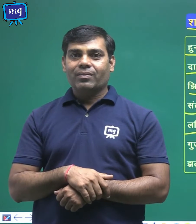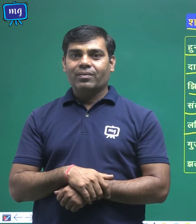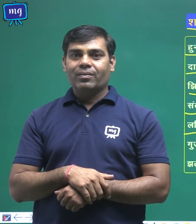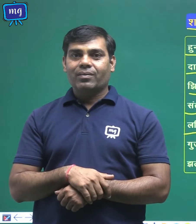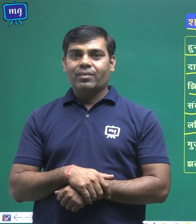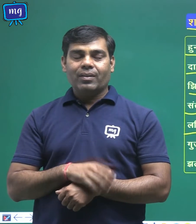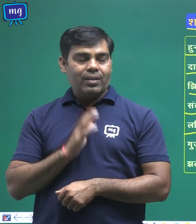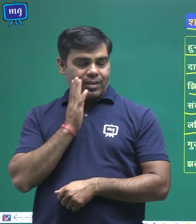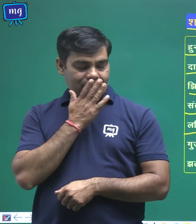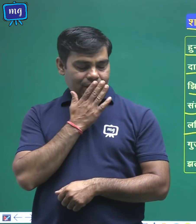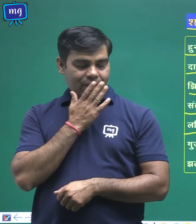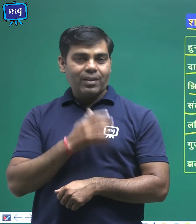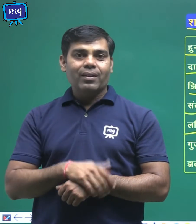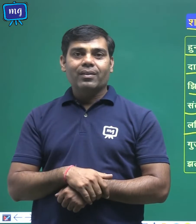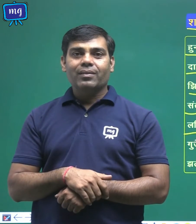शर्माना।